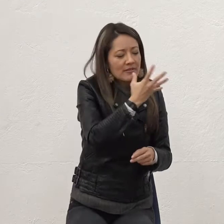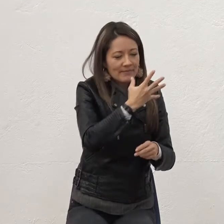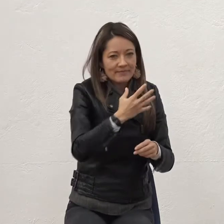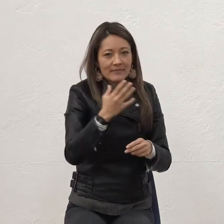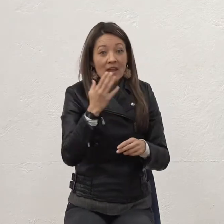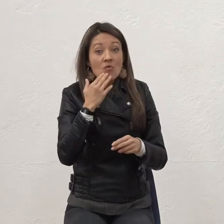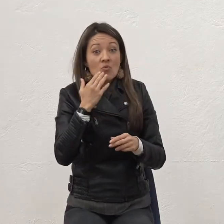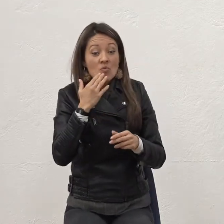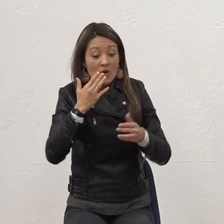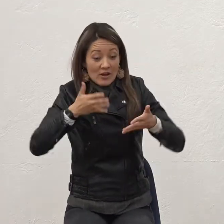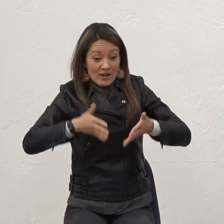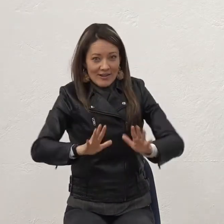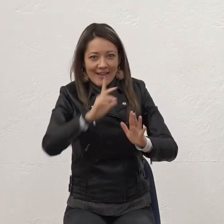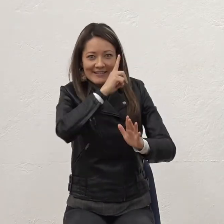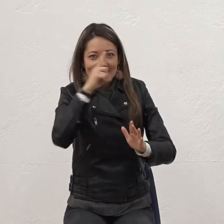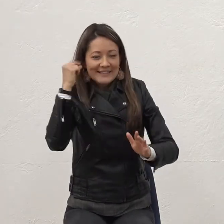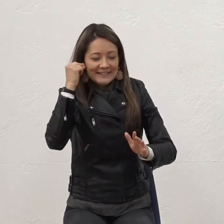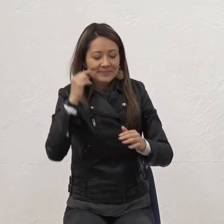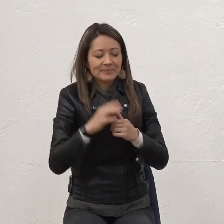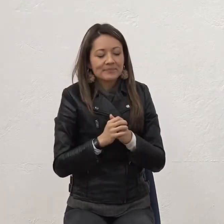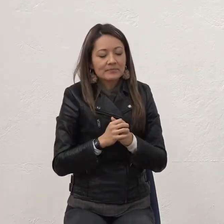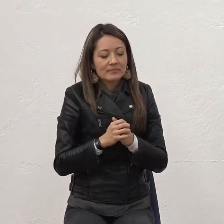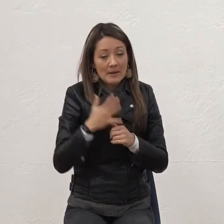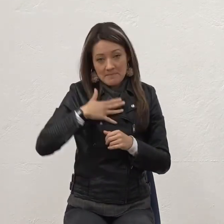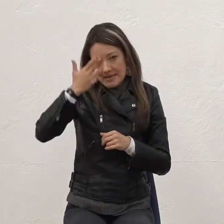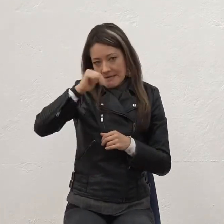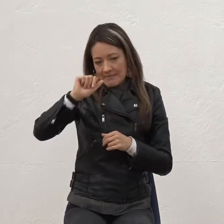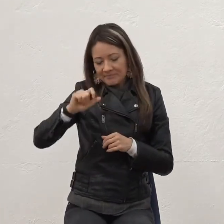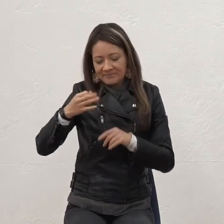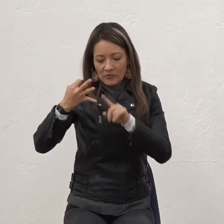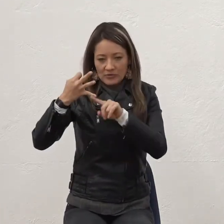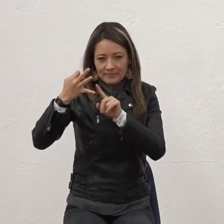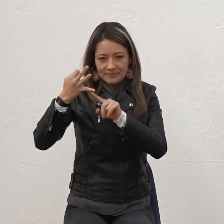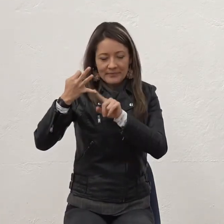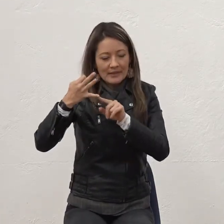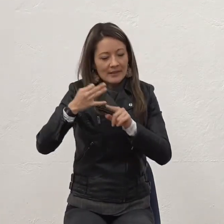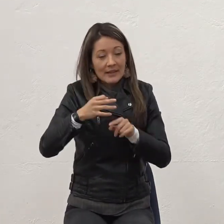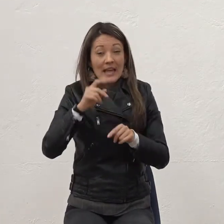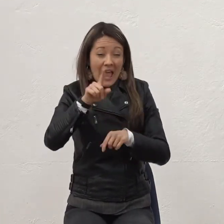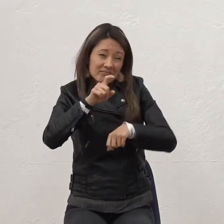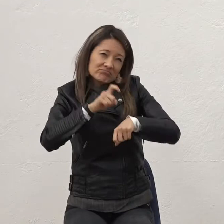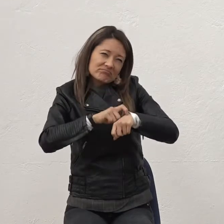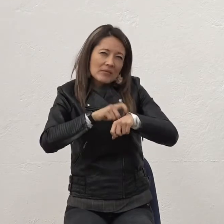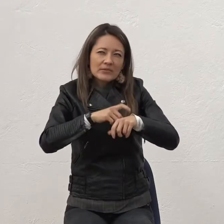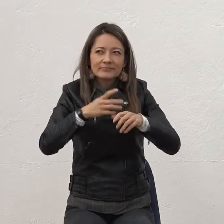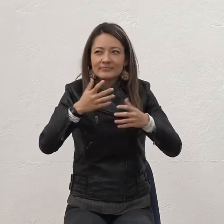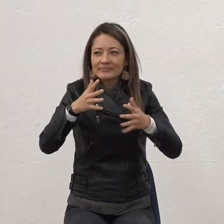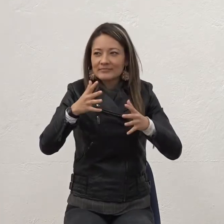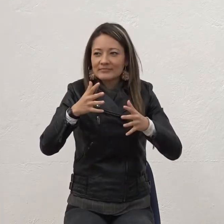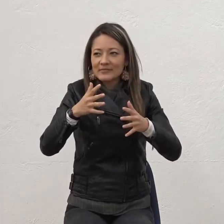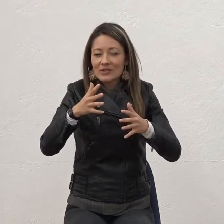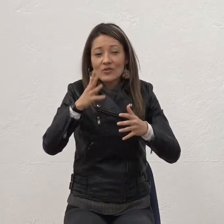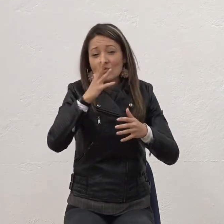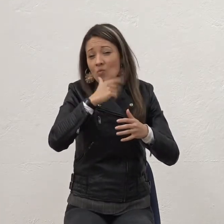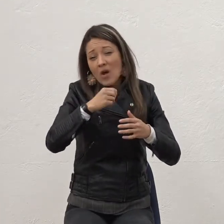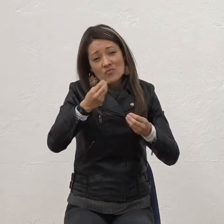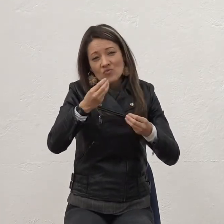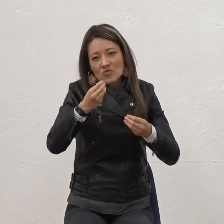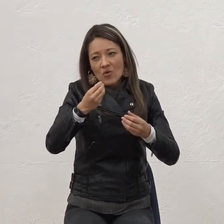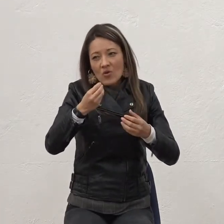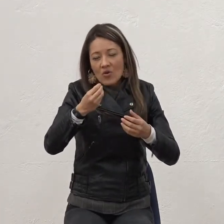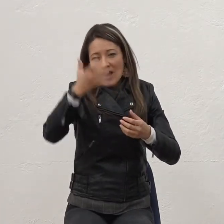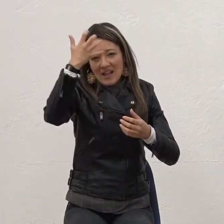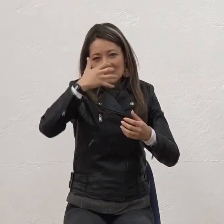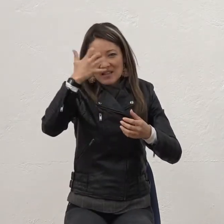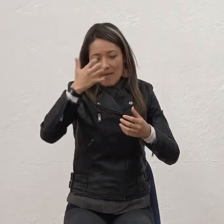cuando nace Linda, él llegó en ese tiempo, pues no había muchas ecografías.